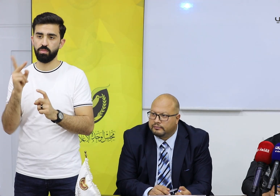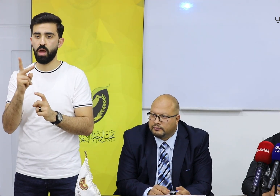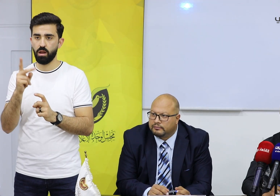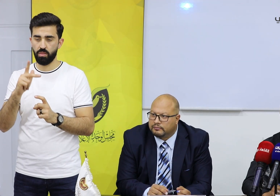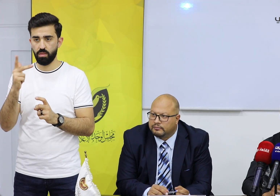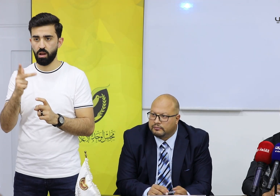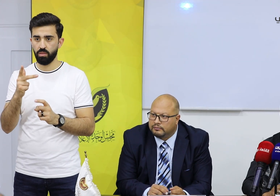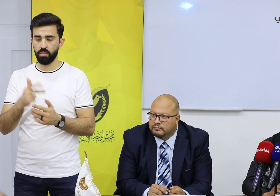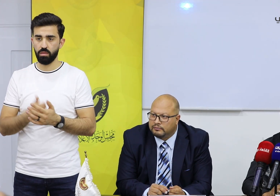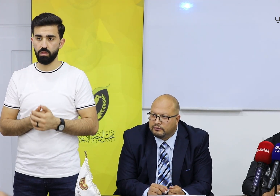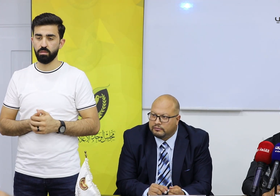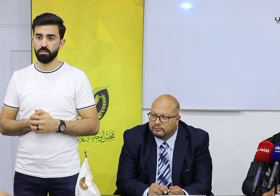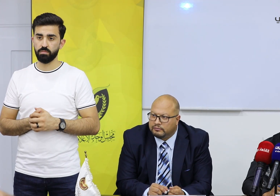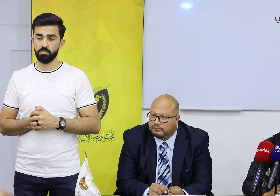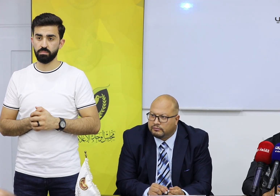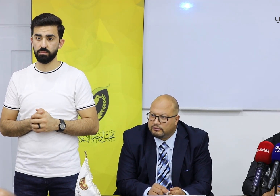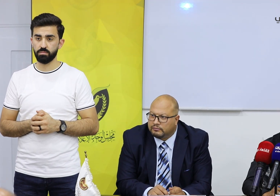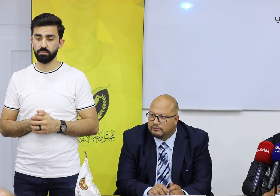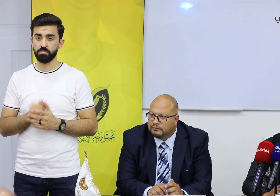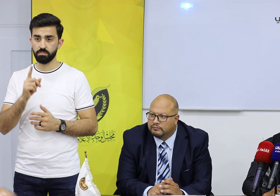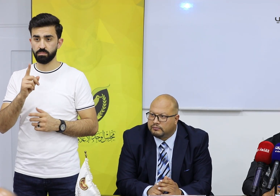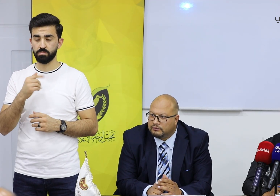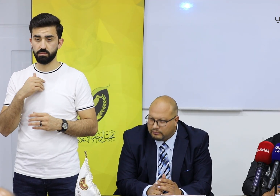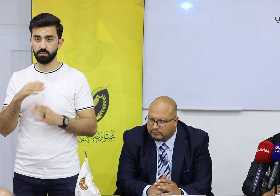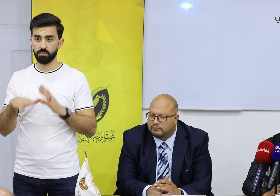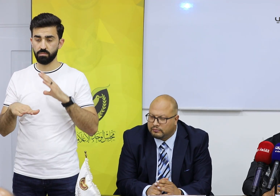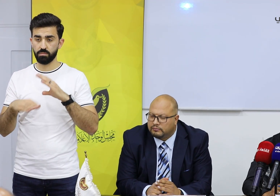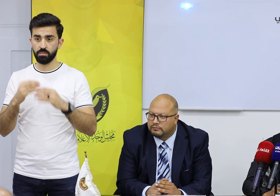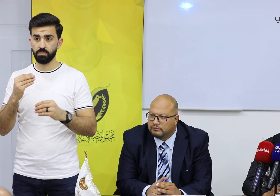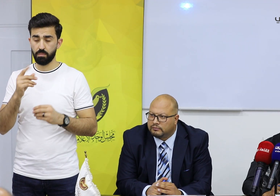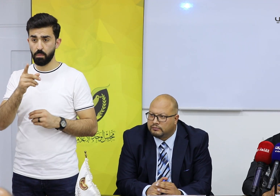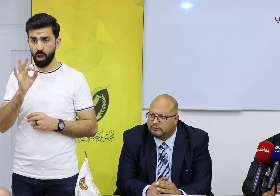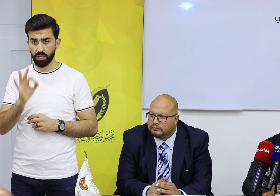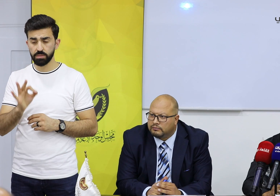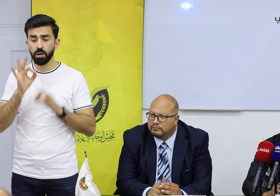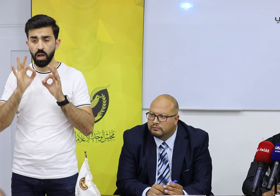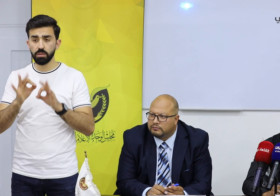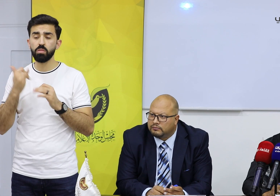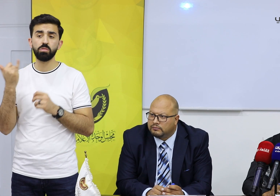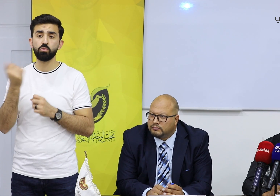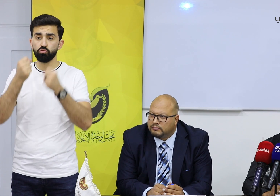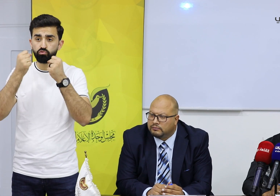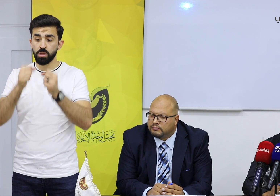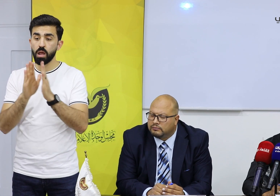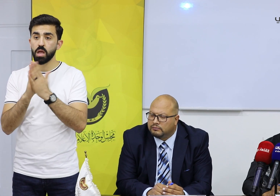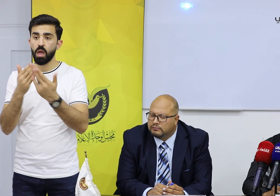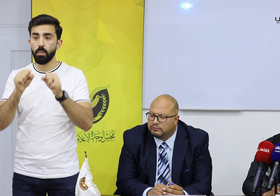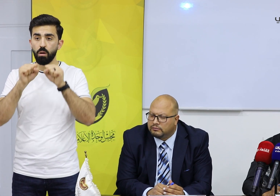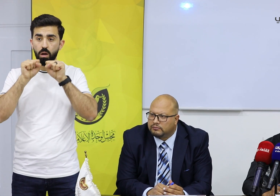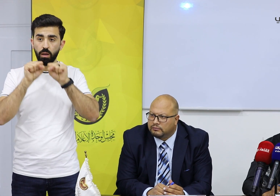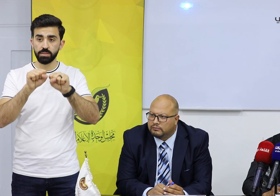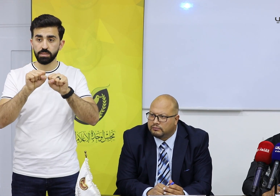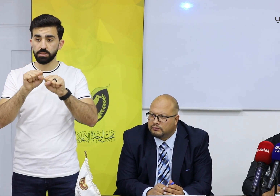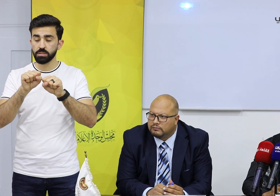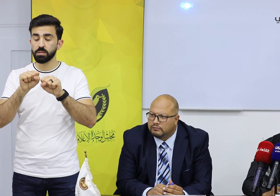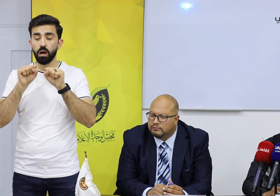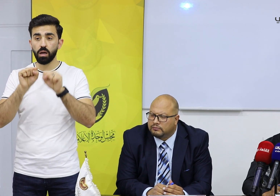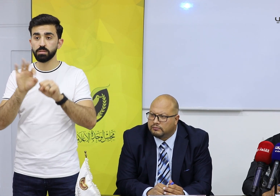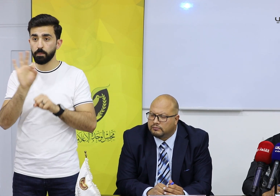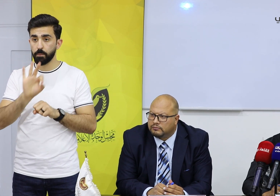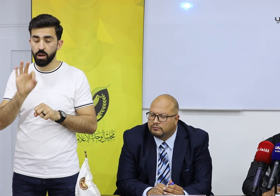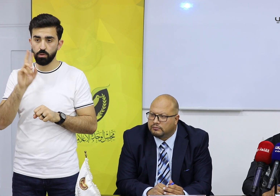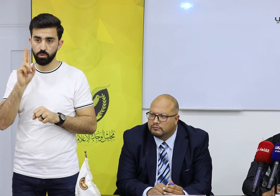يعني. فانا يعني كثير اقترحت عليه انه لازم يكون في منهاج